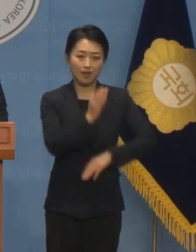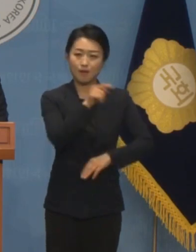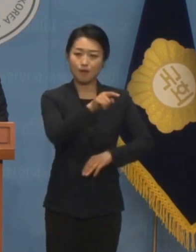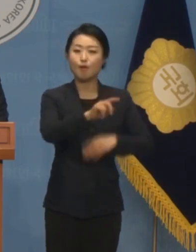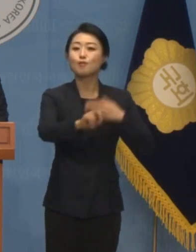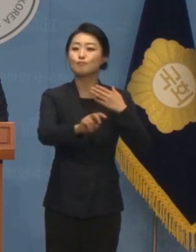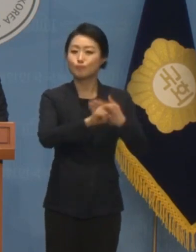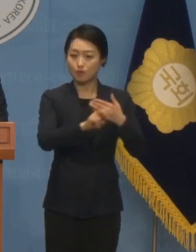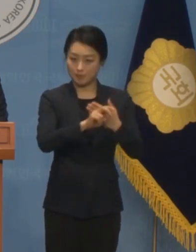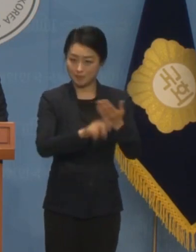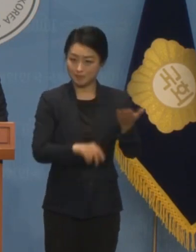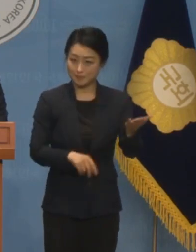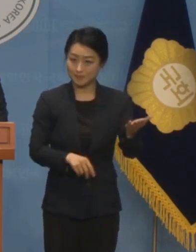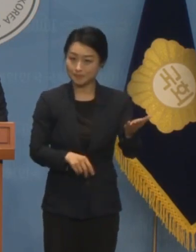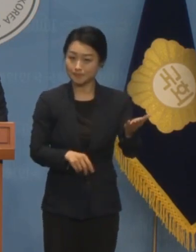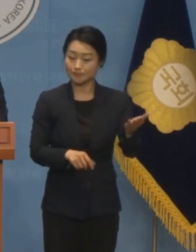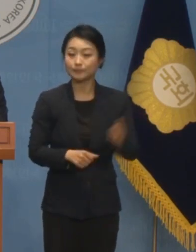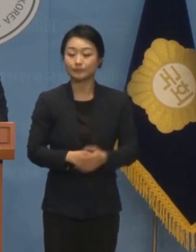행위라고 할 수 있습니다.